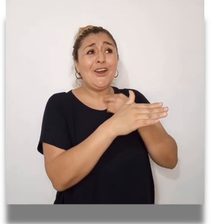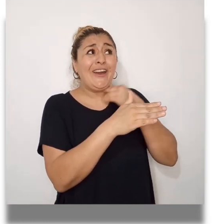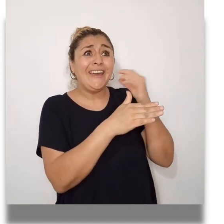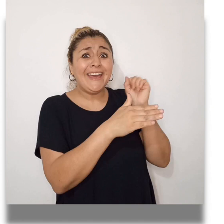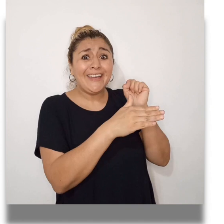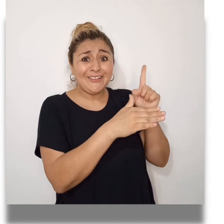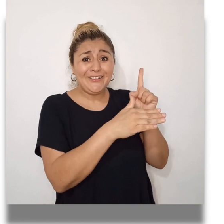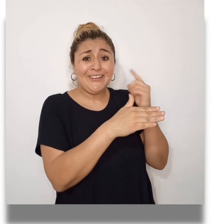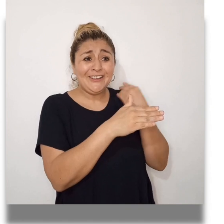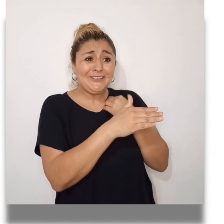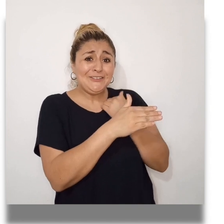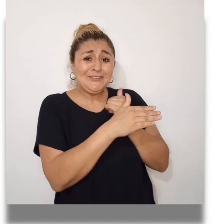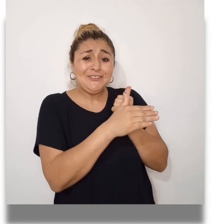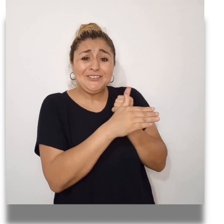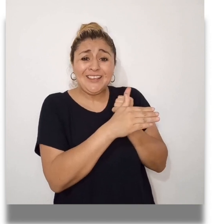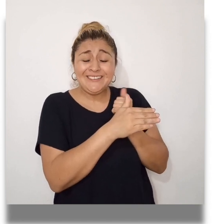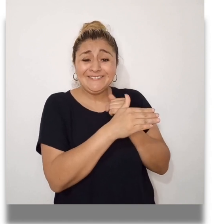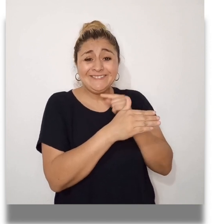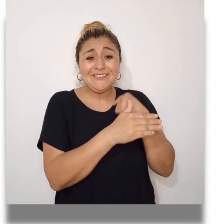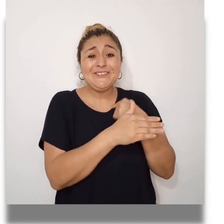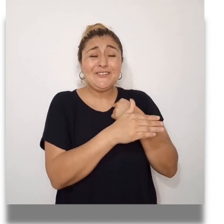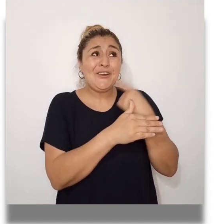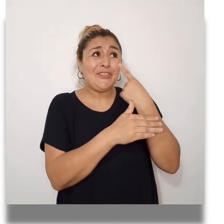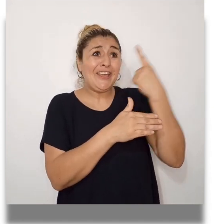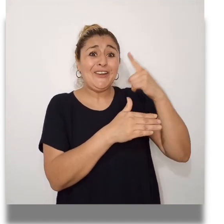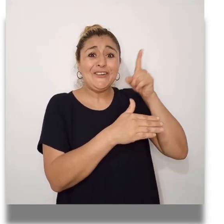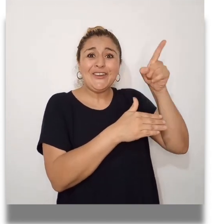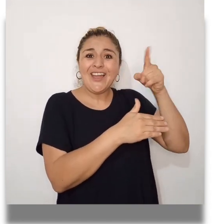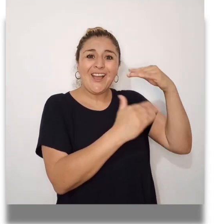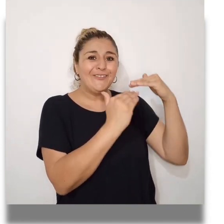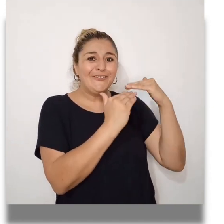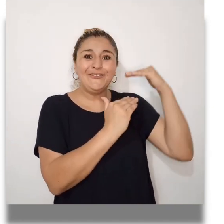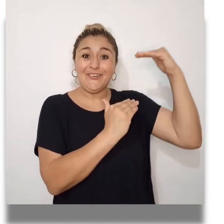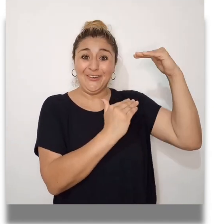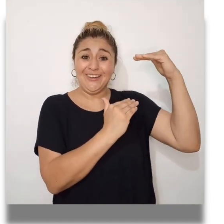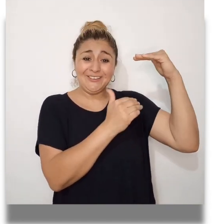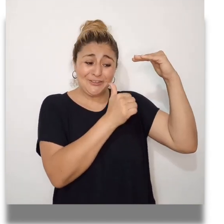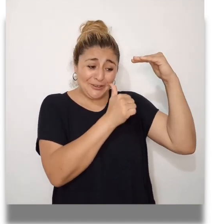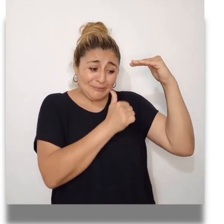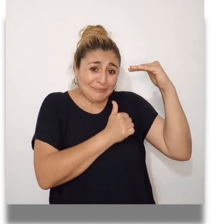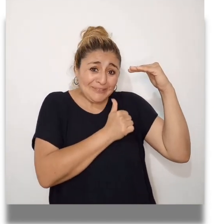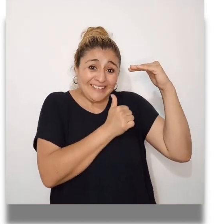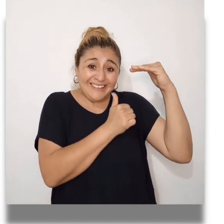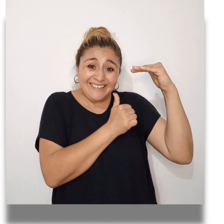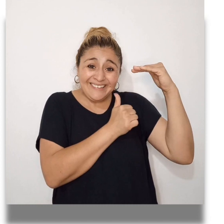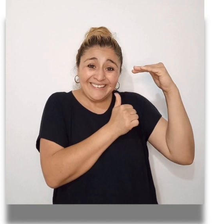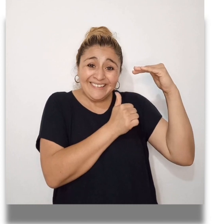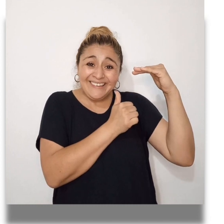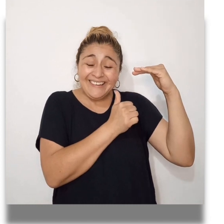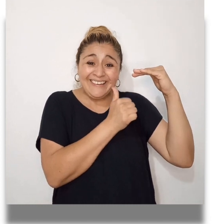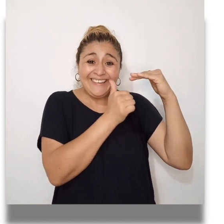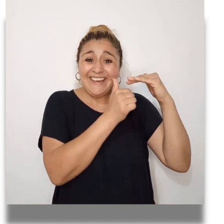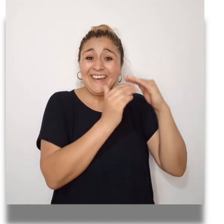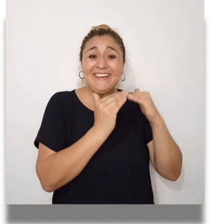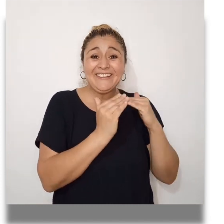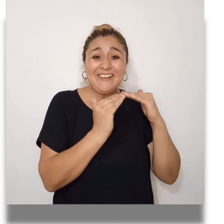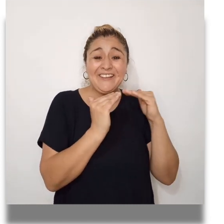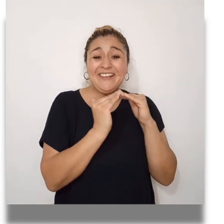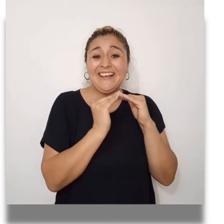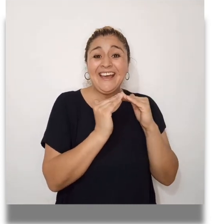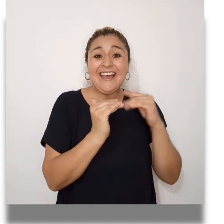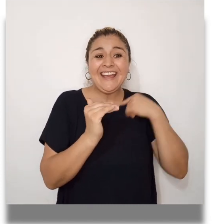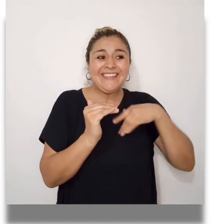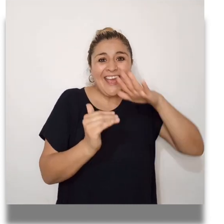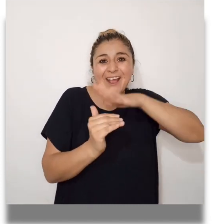Dieu. La ignorancia te pone en el lugar de Dios. La place que le diable a désiré. El lugar que